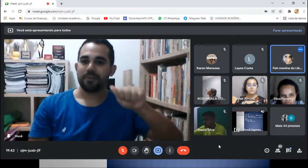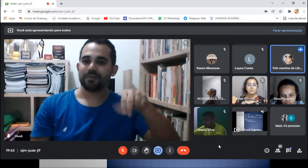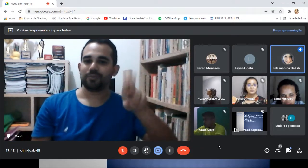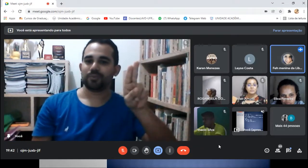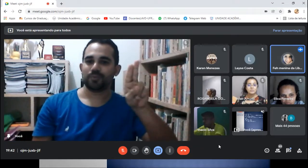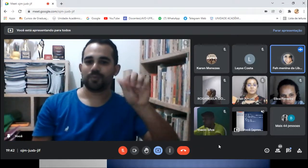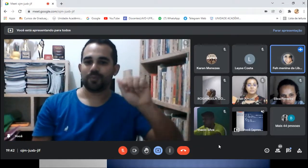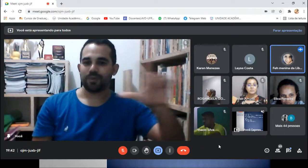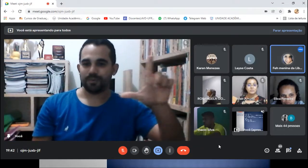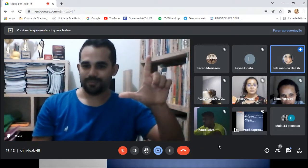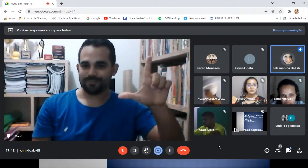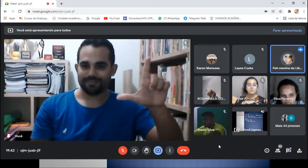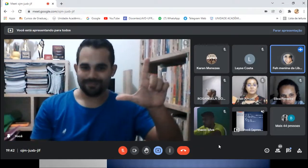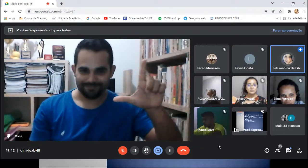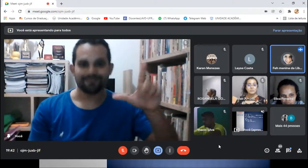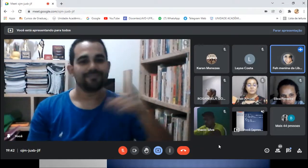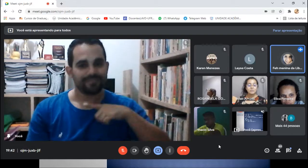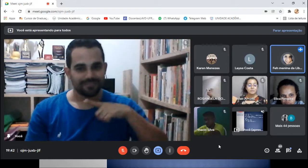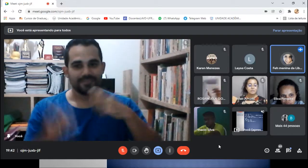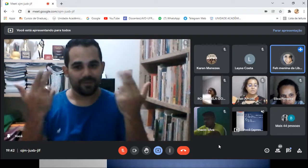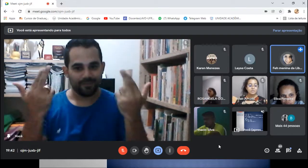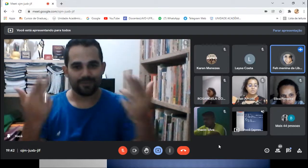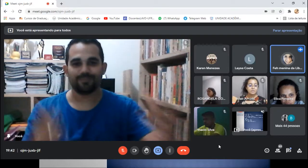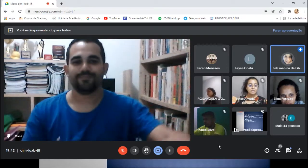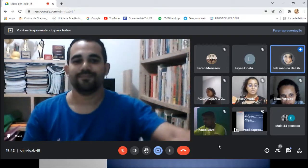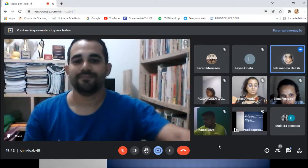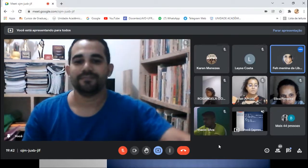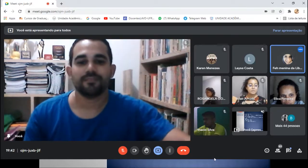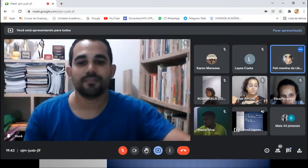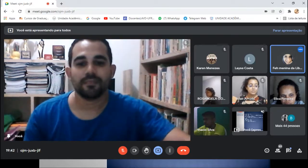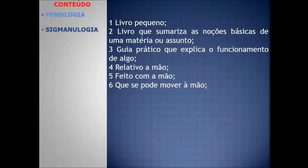Então, isso é o significado de manual.